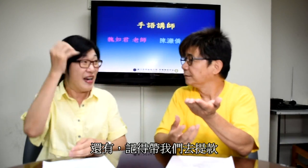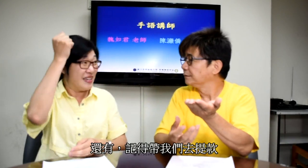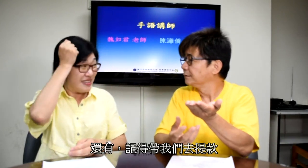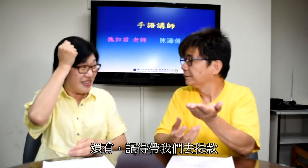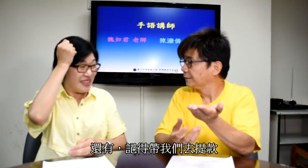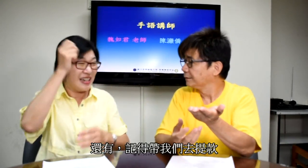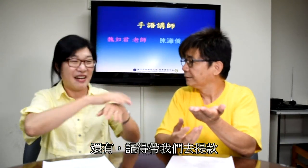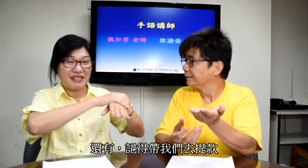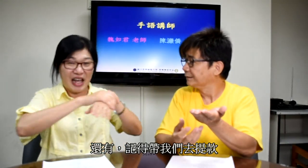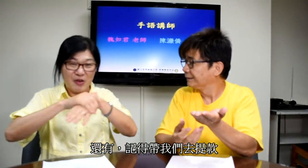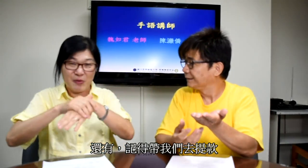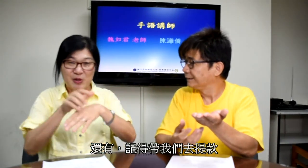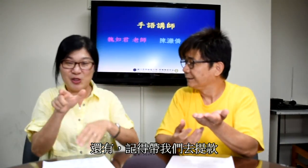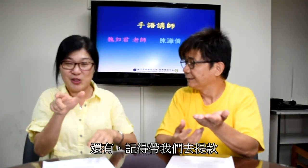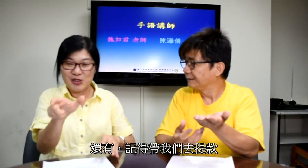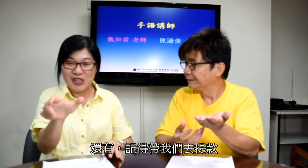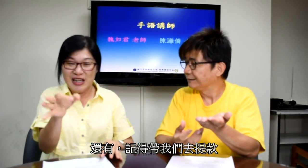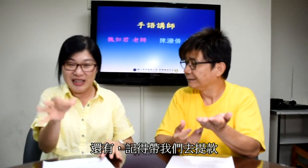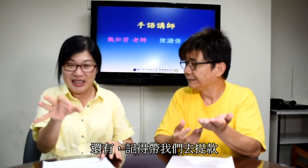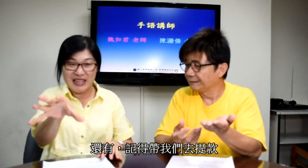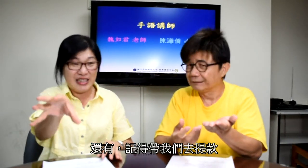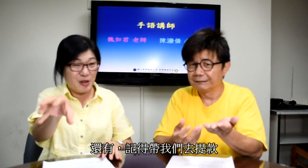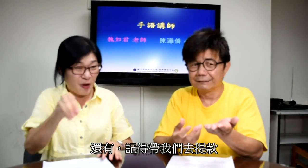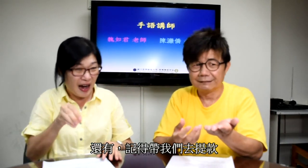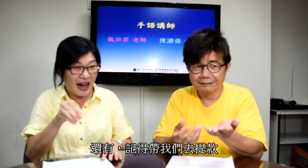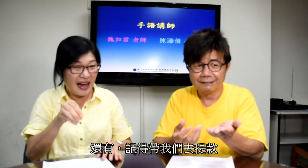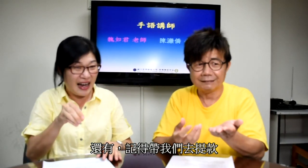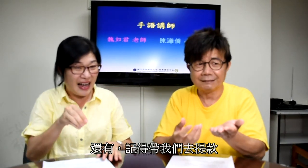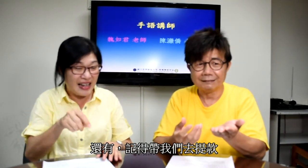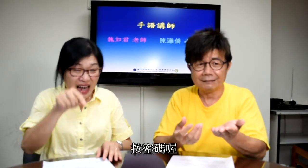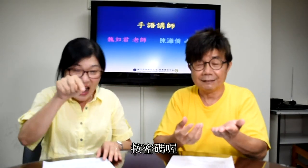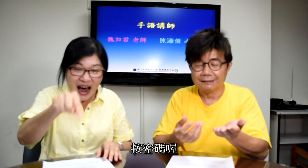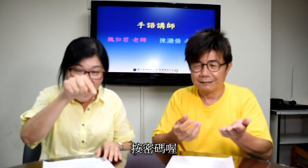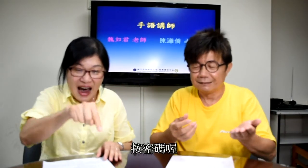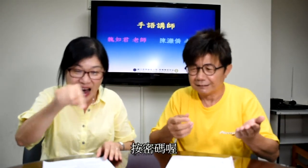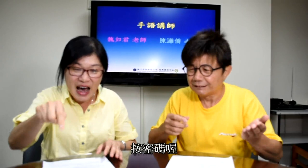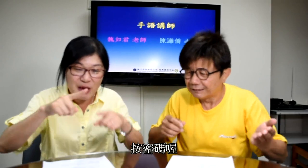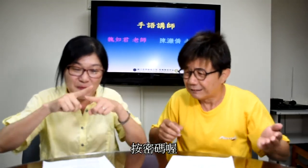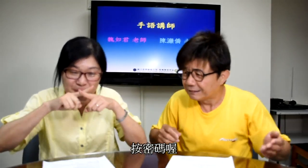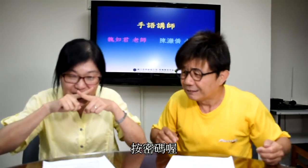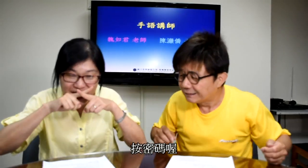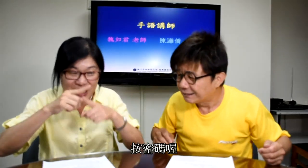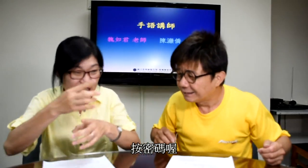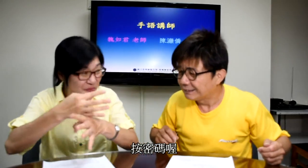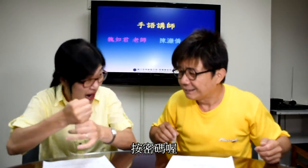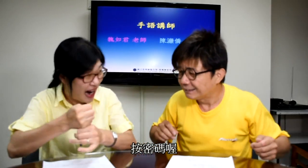记得要带我们去提款，按密码哦。